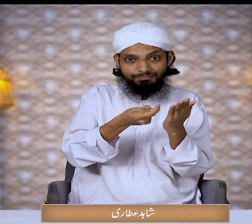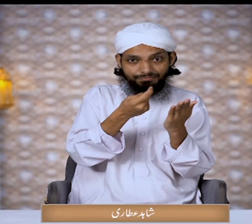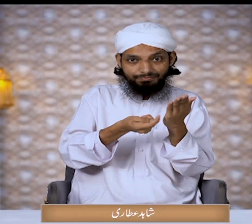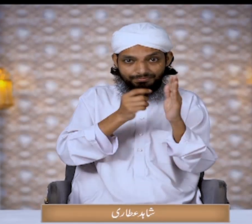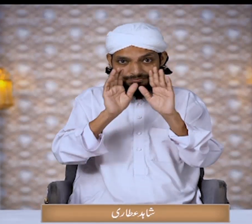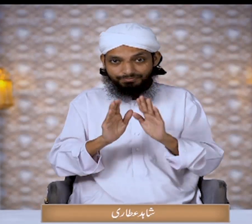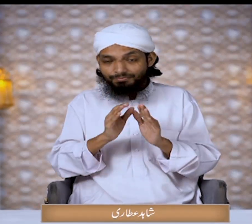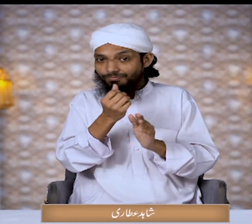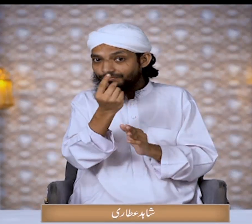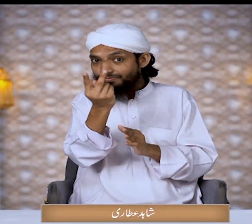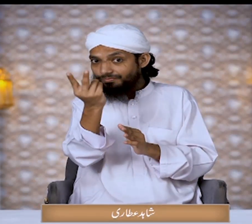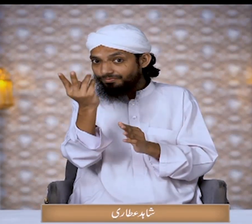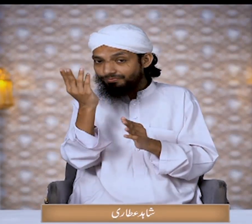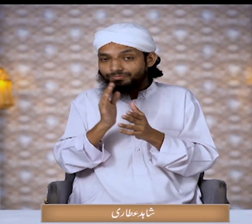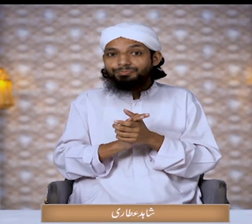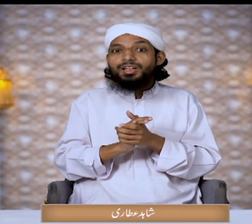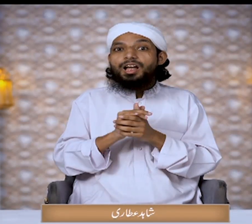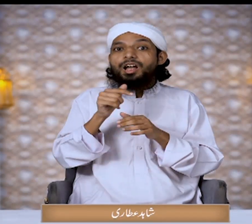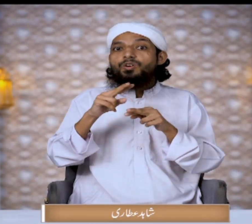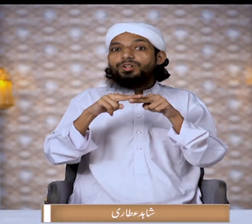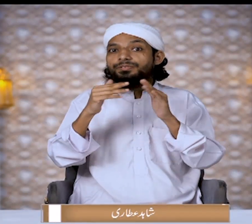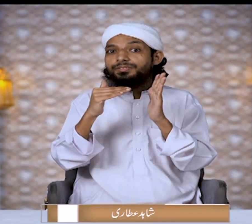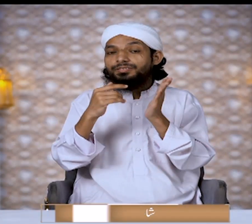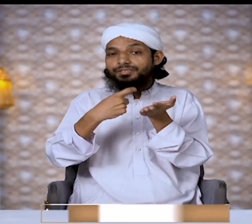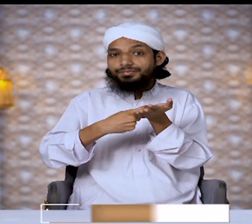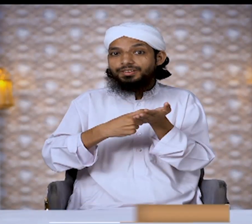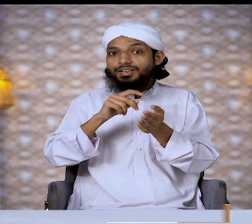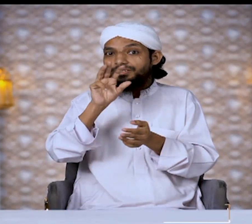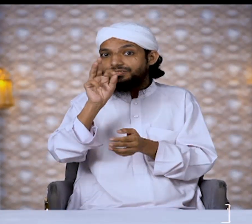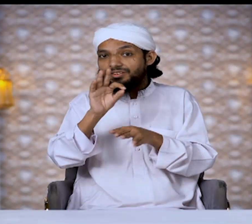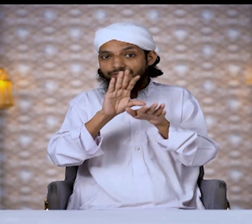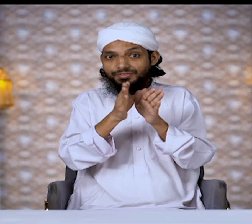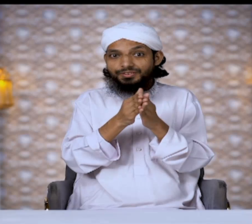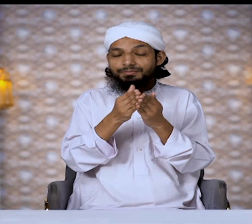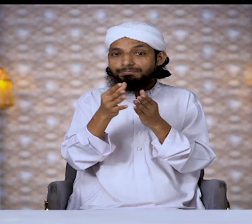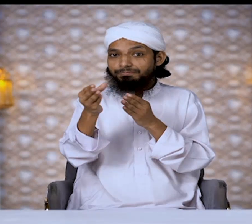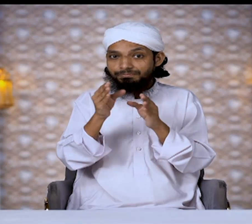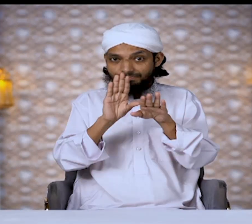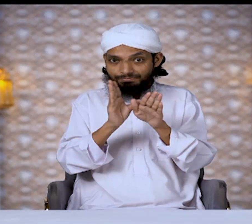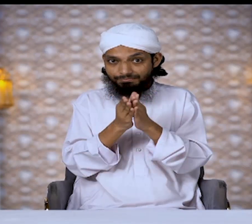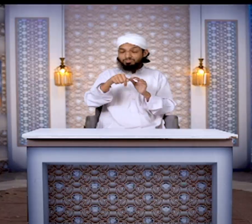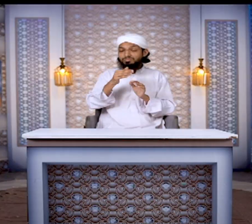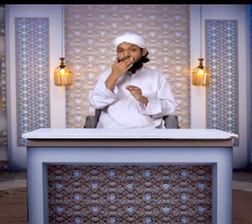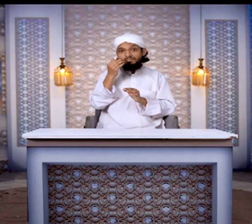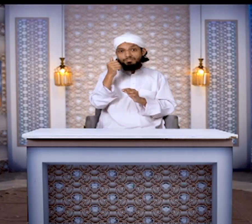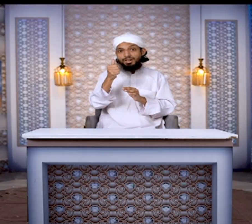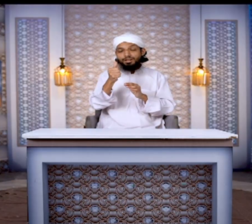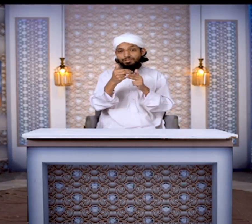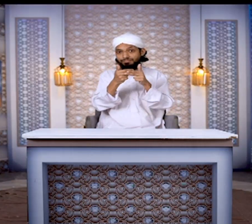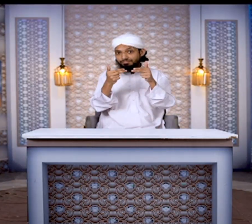سمندر ٹھاٹھے مار رہا ہے۔ فتاویٰ رضویہ کی 30 جلدیں ہیں۔ یہ غالباً اردو زبان میں دنیا کا ضخیم ترین مجموعہ فتاویٰ ہے جو کہ